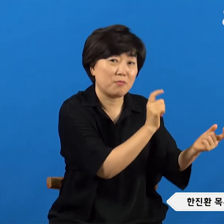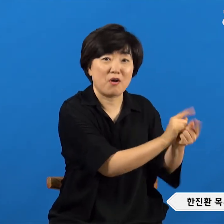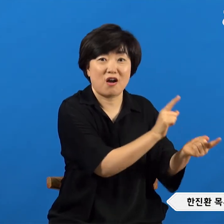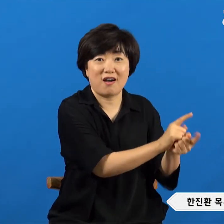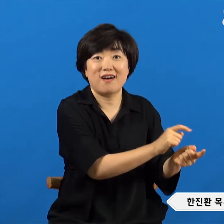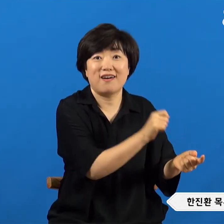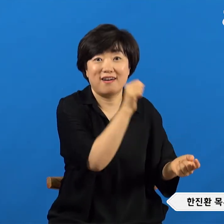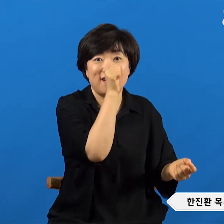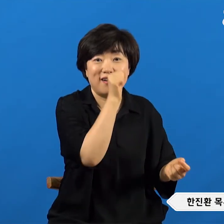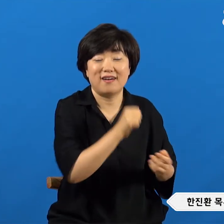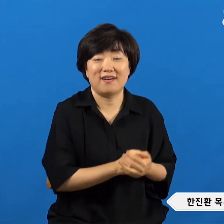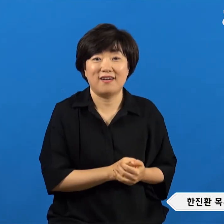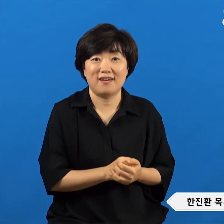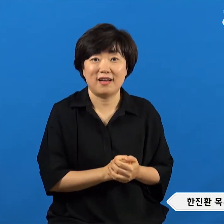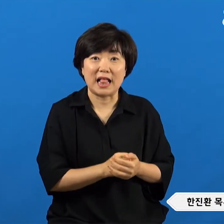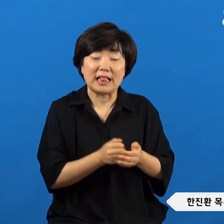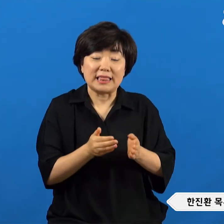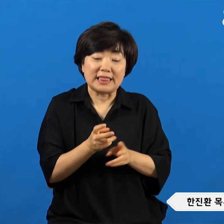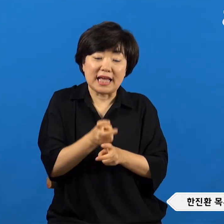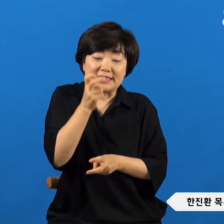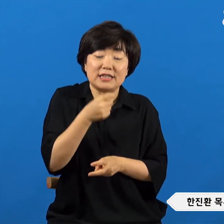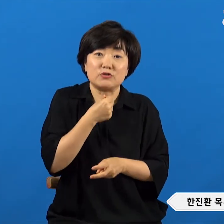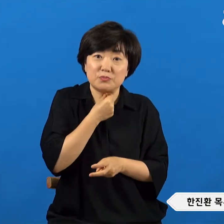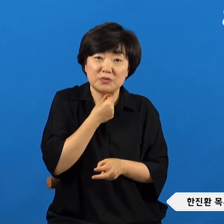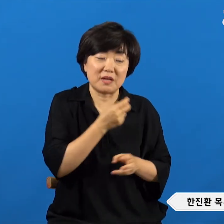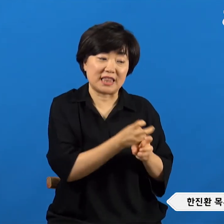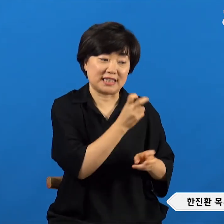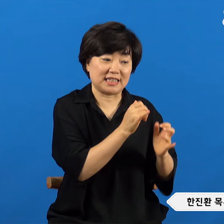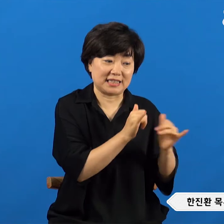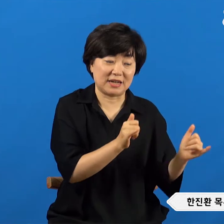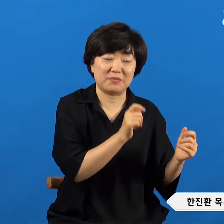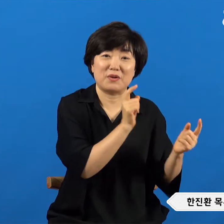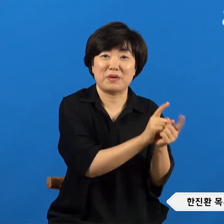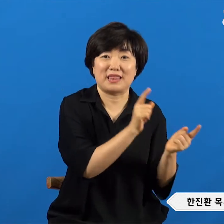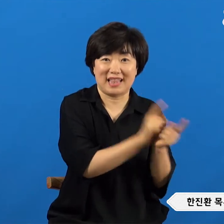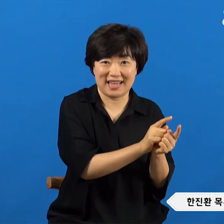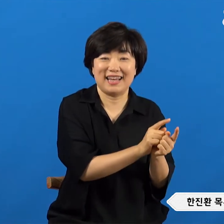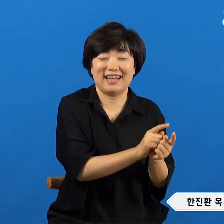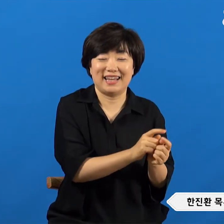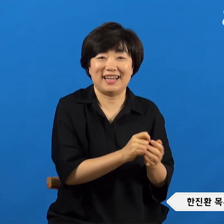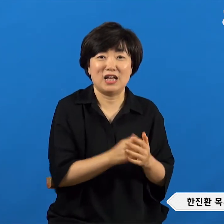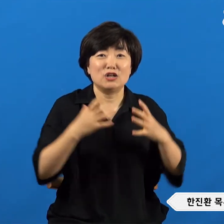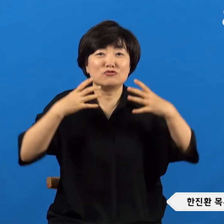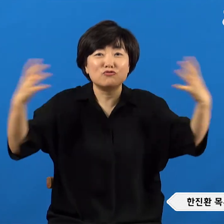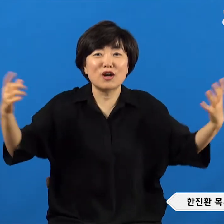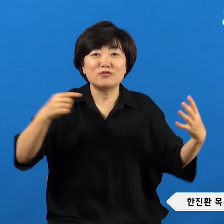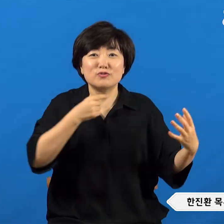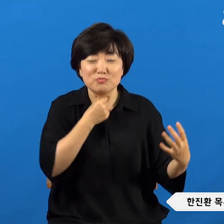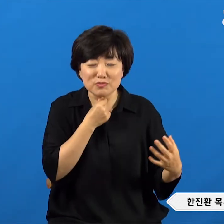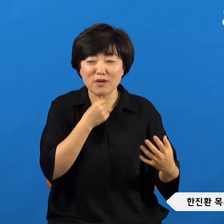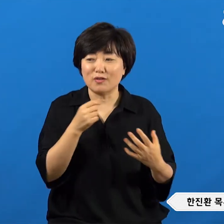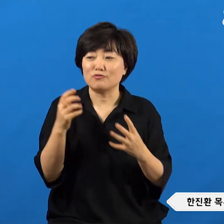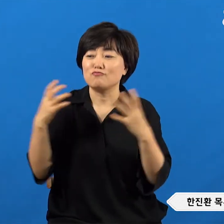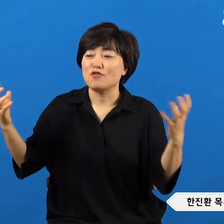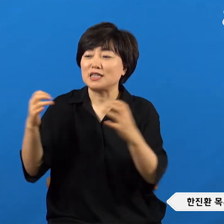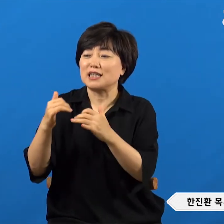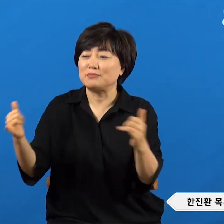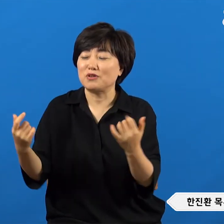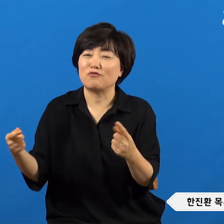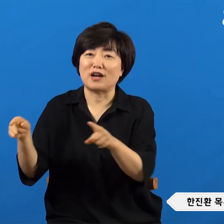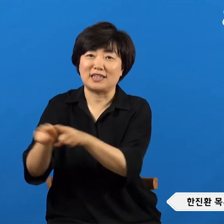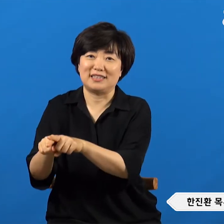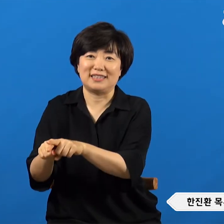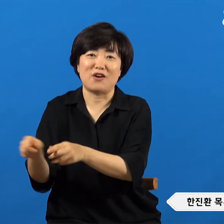어울리면 됩니다. 날씬하고 싶으면 날씬한 사람들과 어울리면 되고, 뚱뚱해지고 싶으면 뚱뚱한